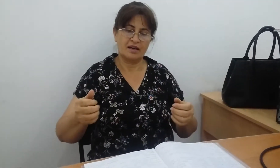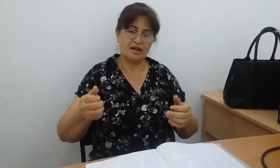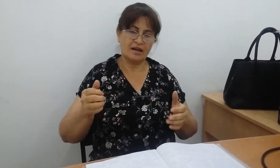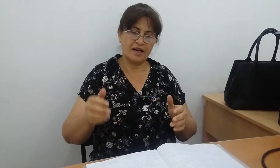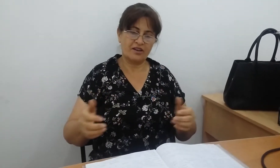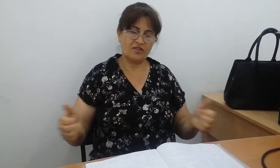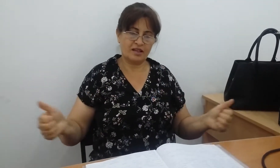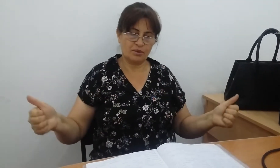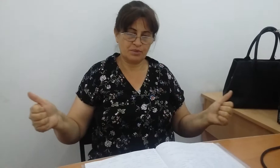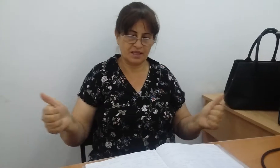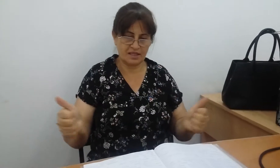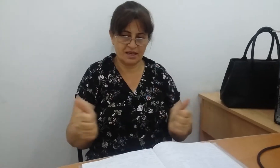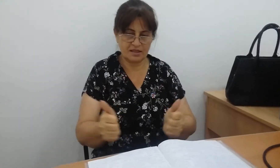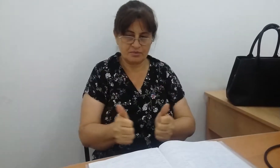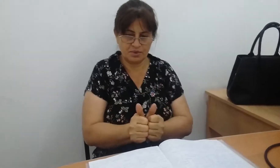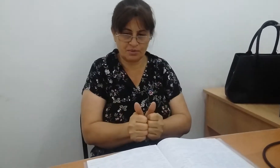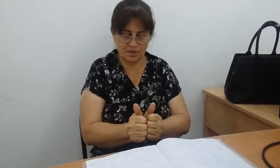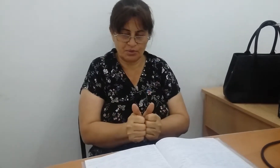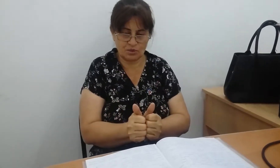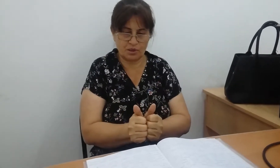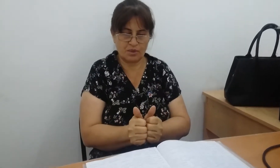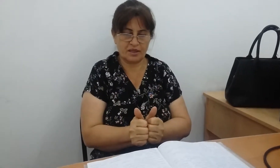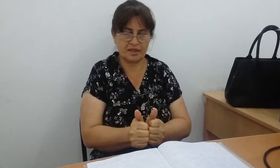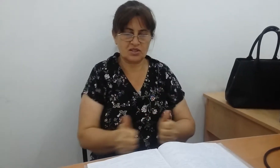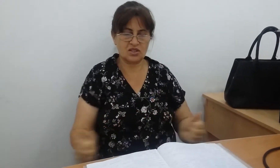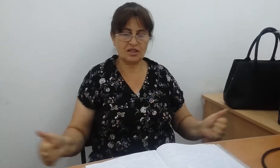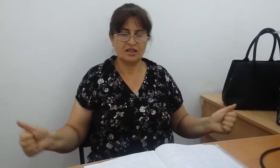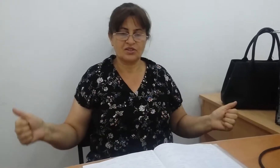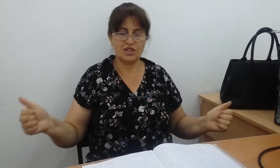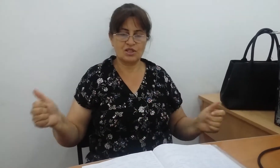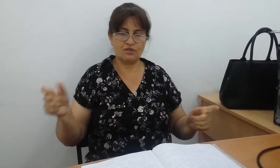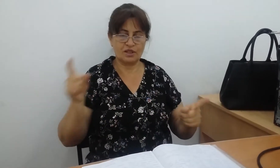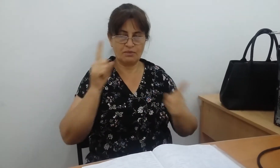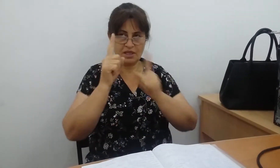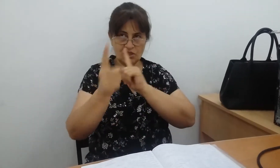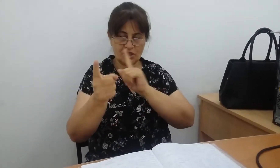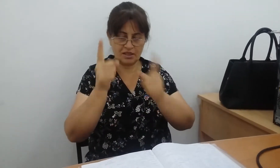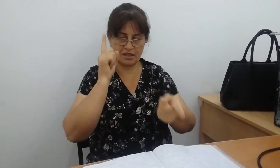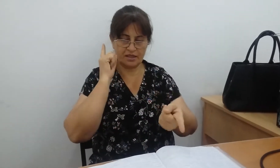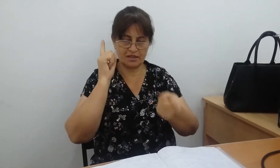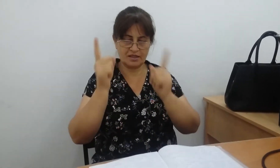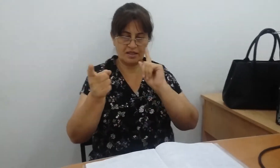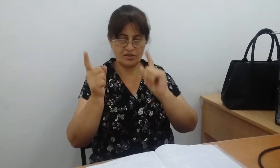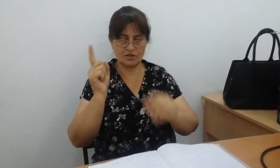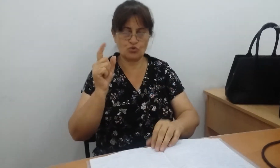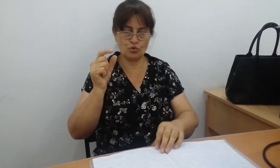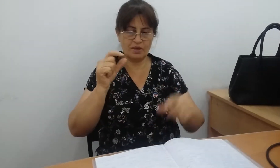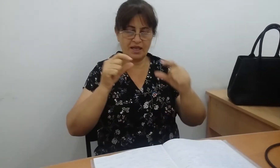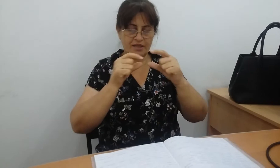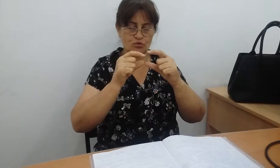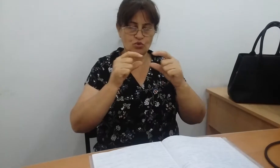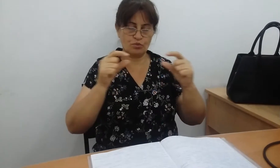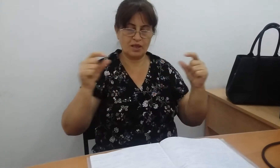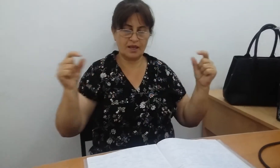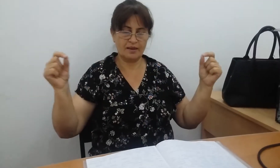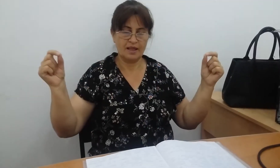A hərfləri və belə gəlir bir-birinə baş barmaqlar açır. Keçib getmək, şəhadətlər ileri gelir. Cümlələr, cümlə.